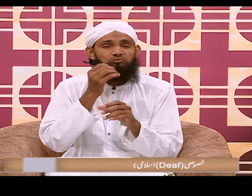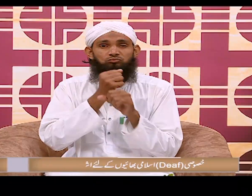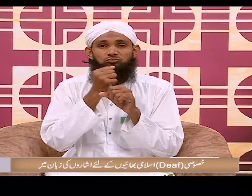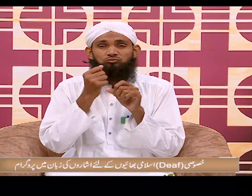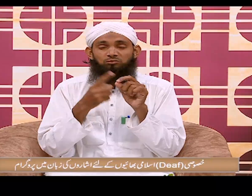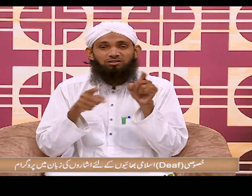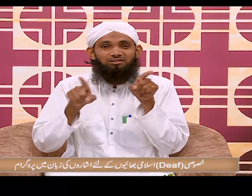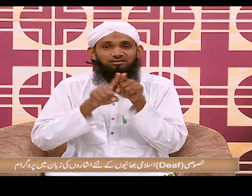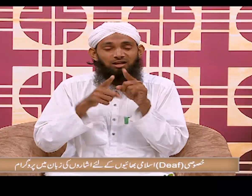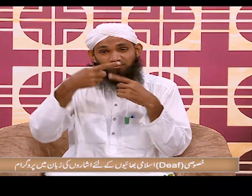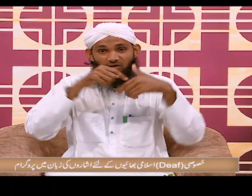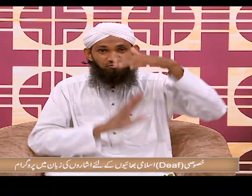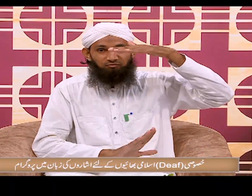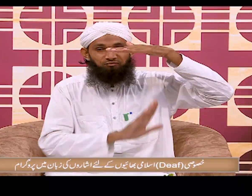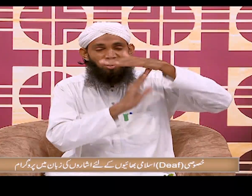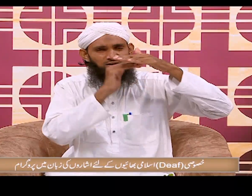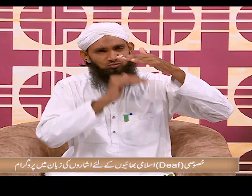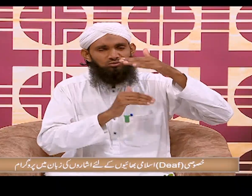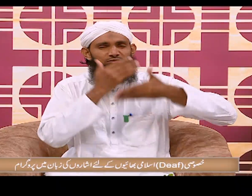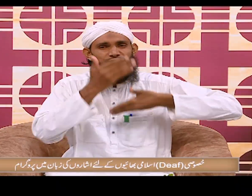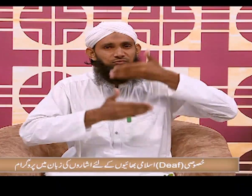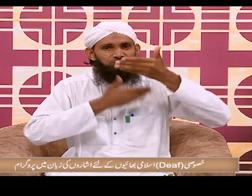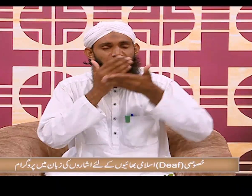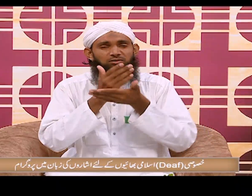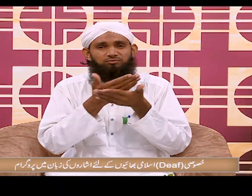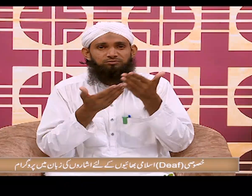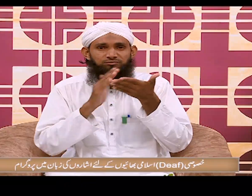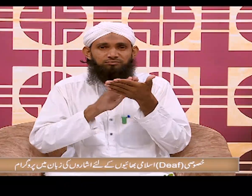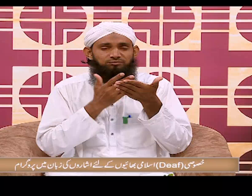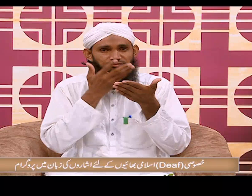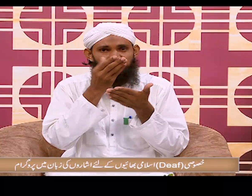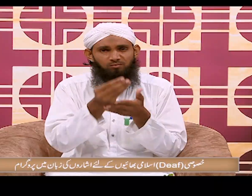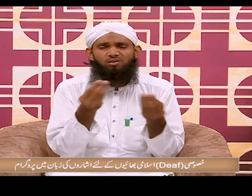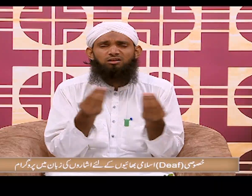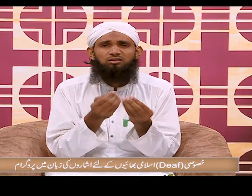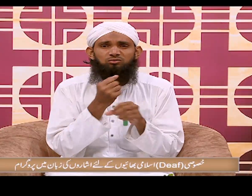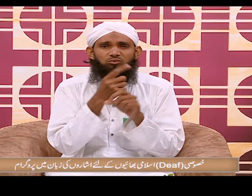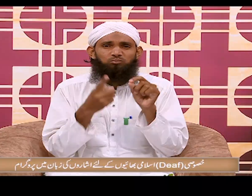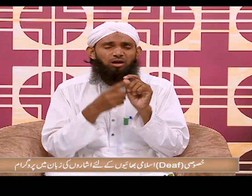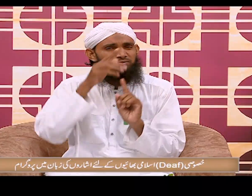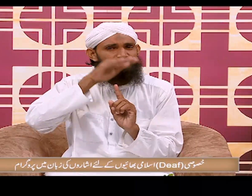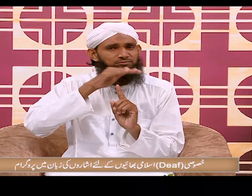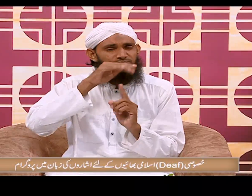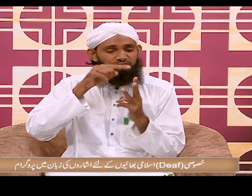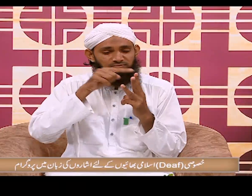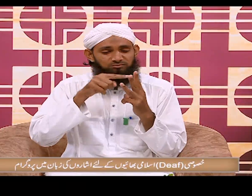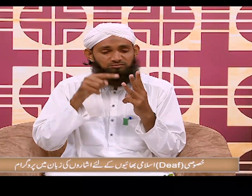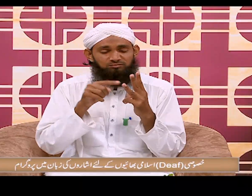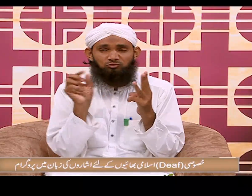رحمۃ اللہ علیہ اس کی شرح میں فرماتے ہیں، حضور غوث پاک رحمۃ اللہ علیہ نے اس مختصر نصیحت میں